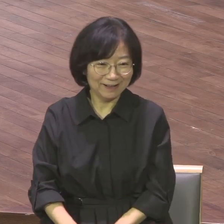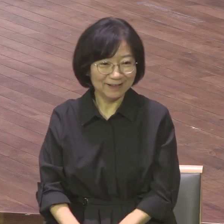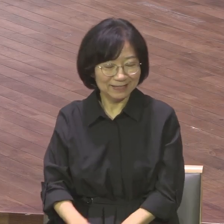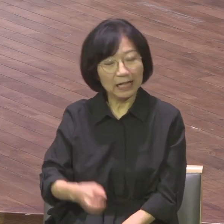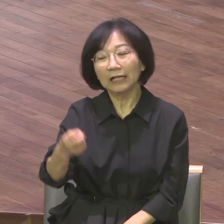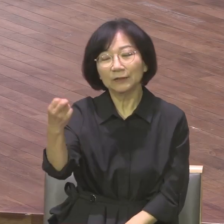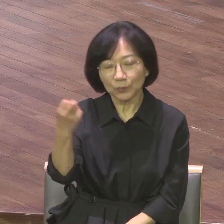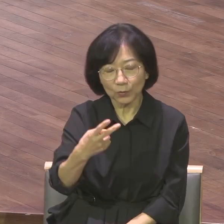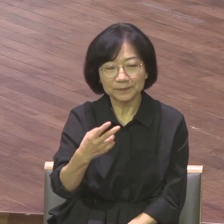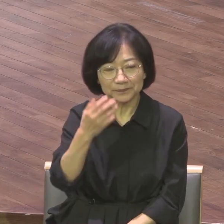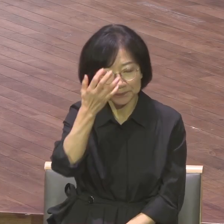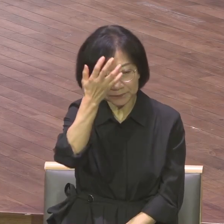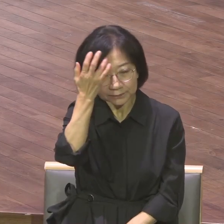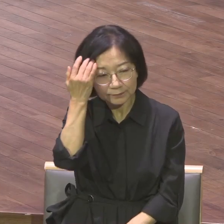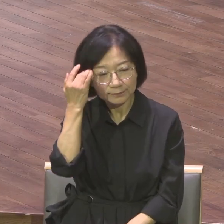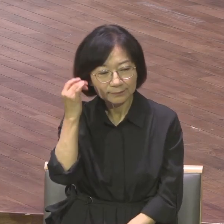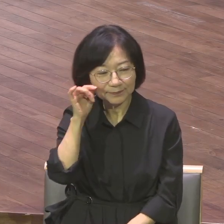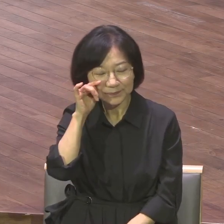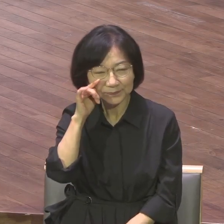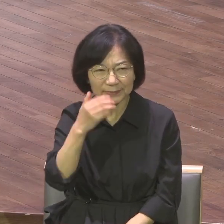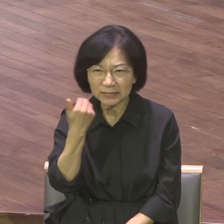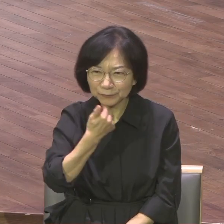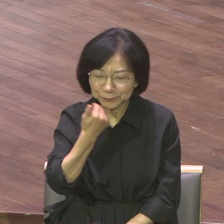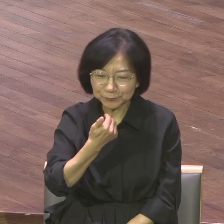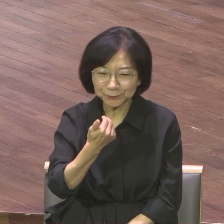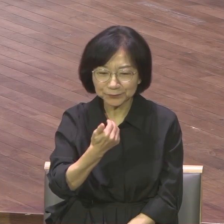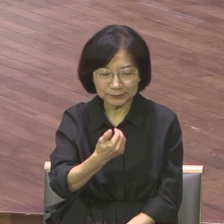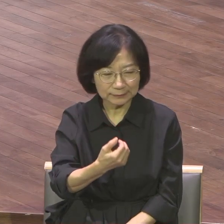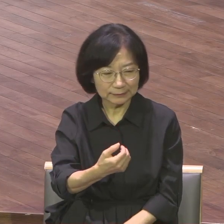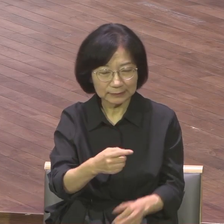랑그가 별도로 운동하지